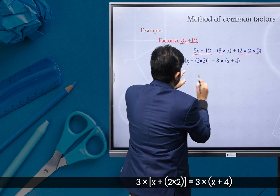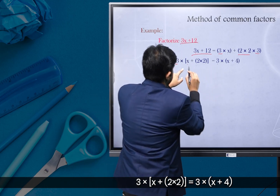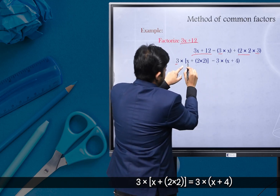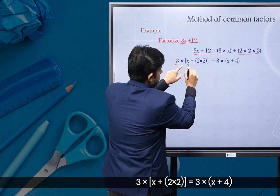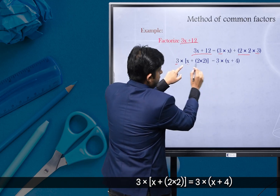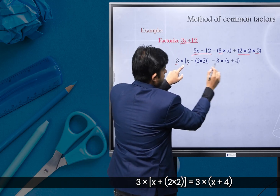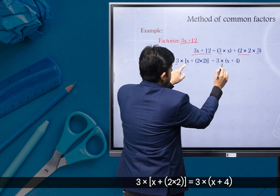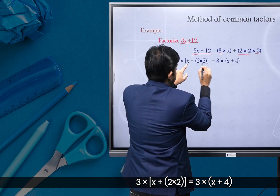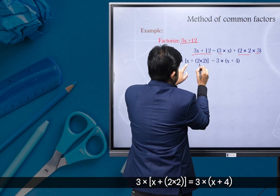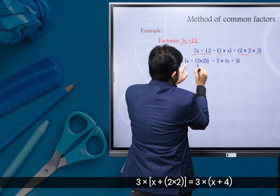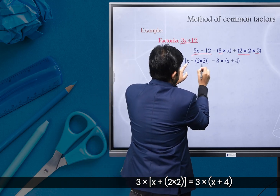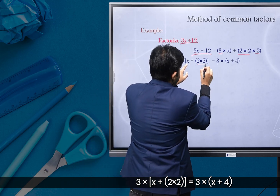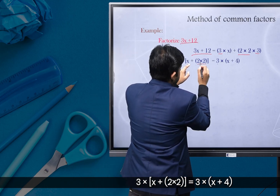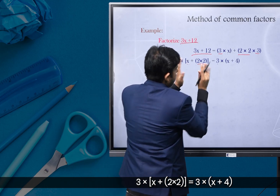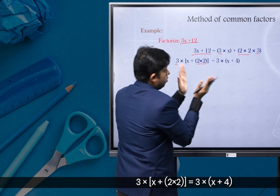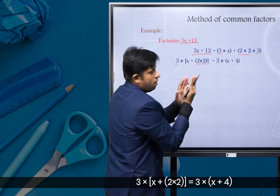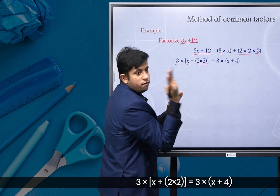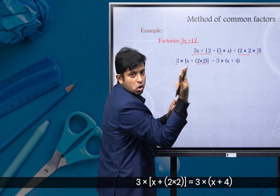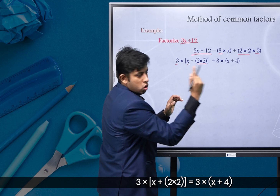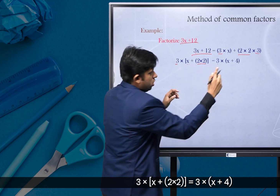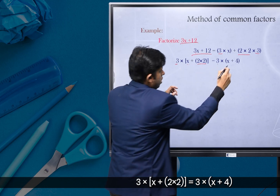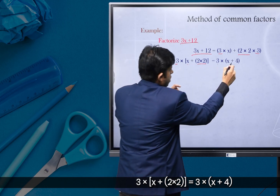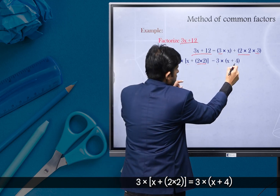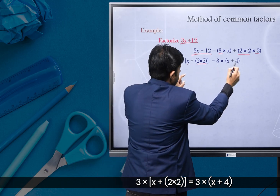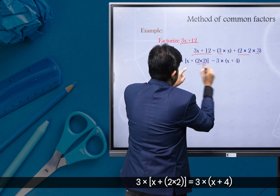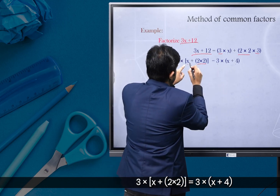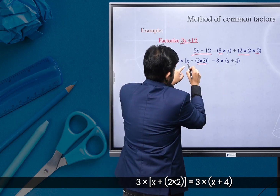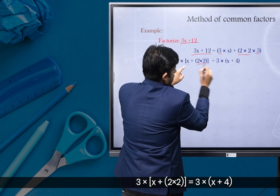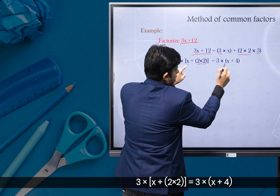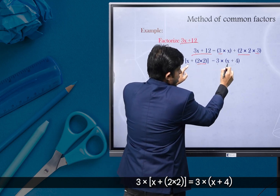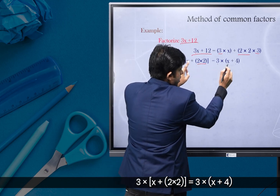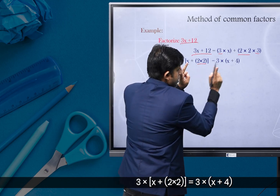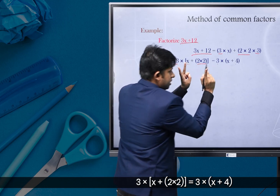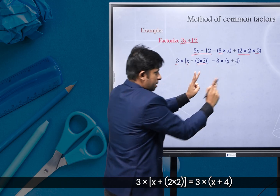3 कंसामध्ये x अधिक 4.